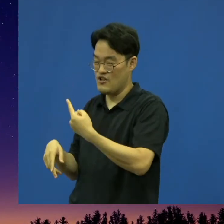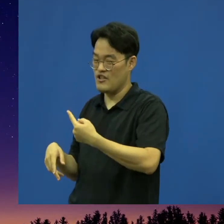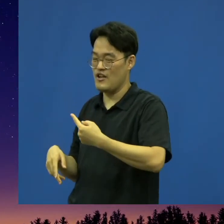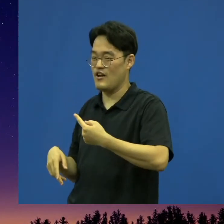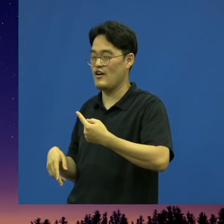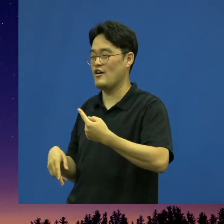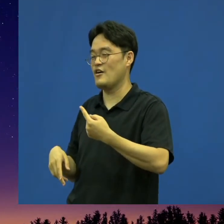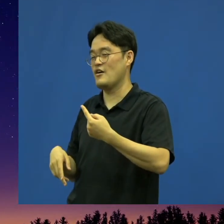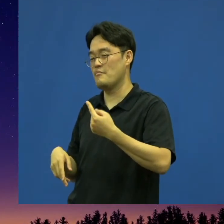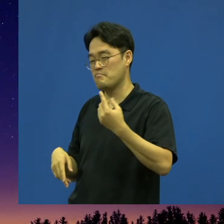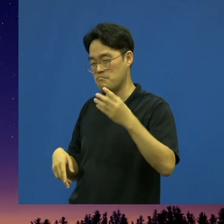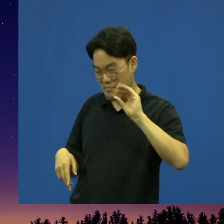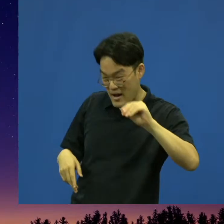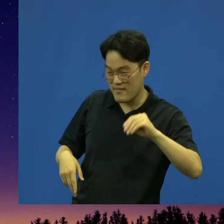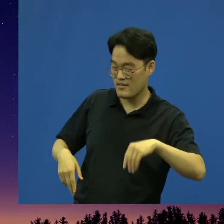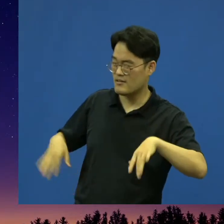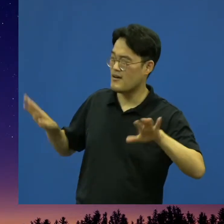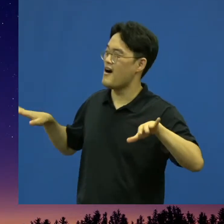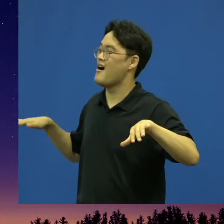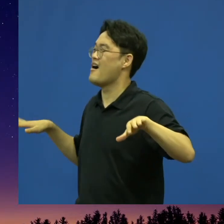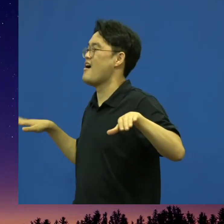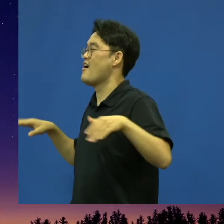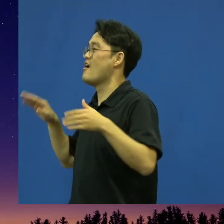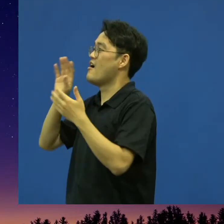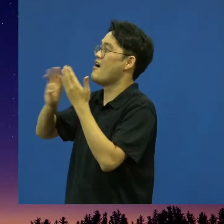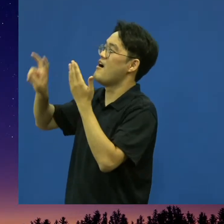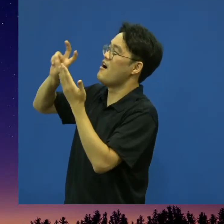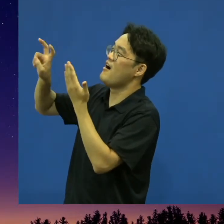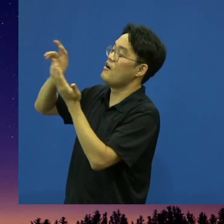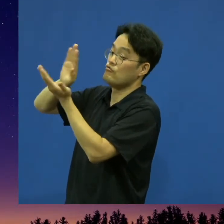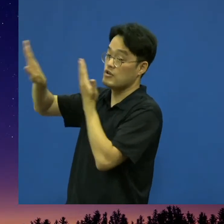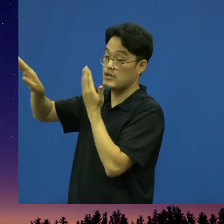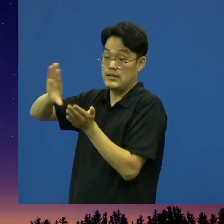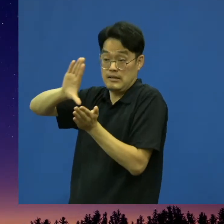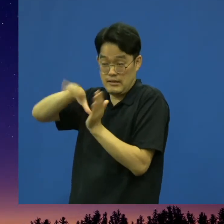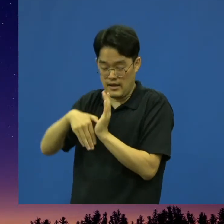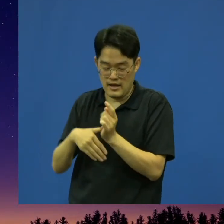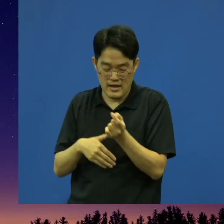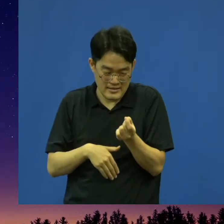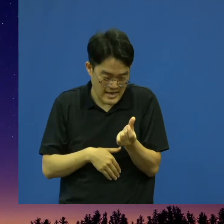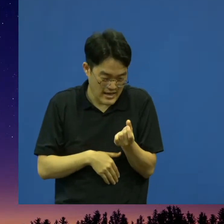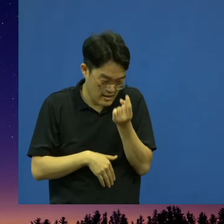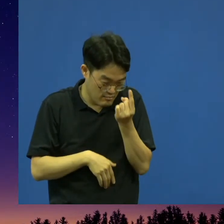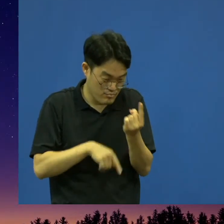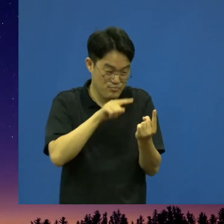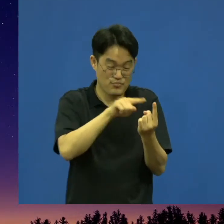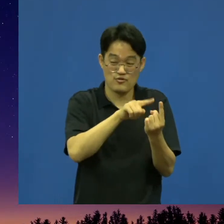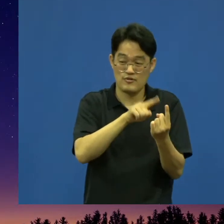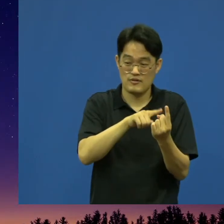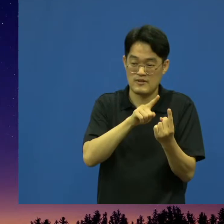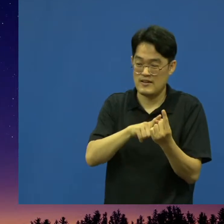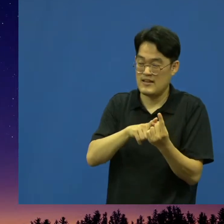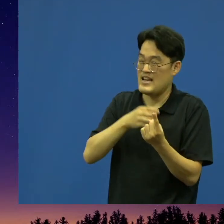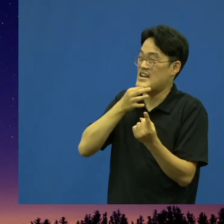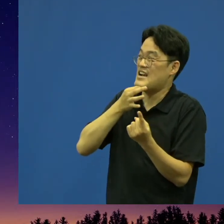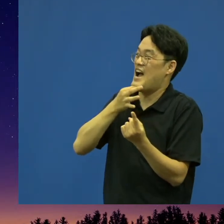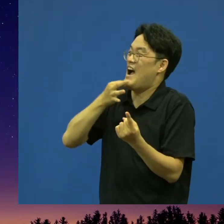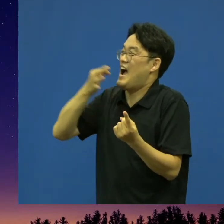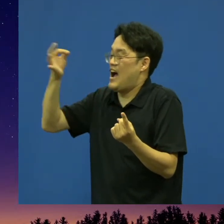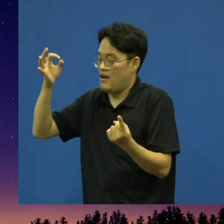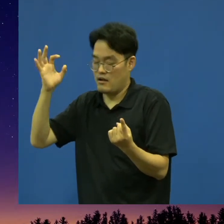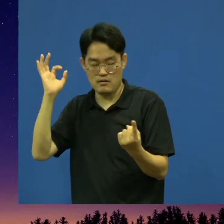다음에 11절에 가면 그때에 내가 작은 뿔이 말하는 큰 목소리로 말미암아 주목하여 보는